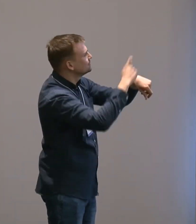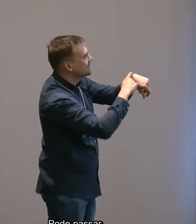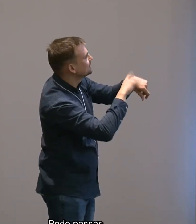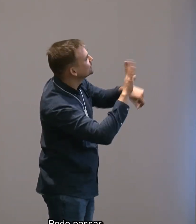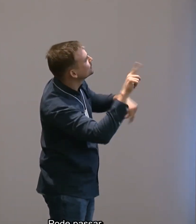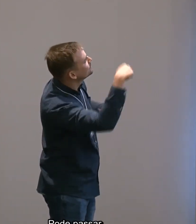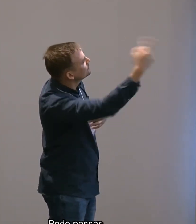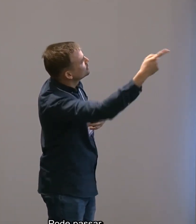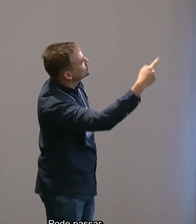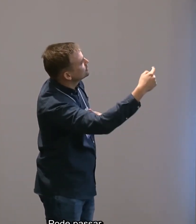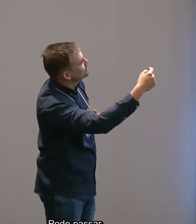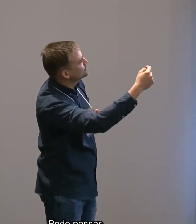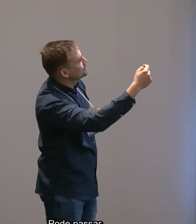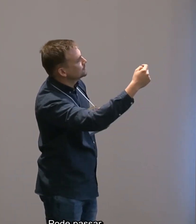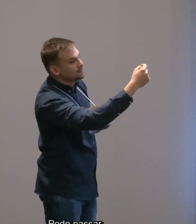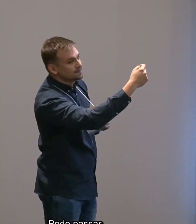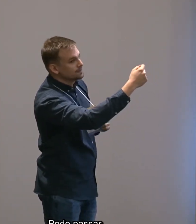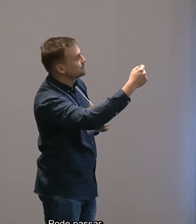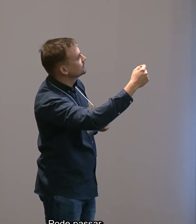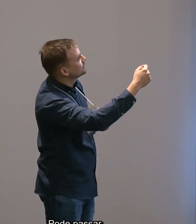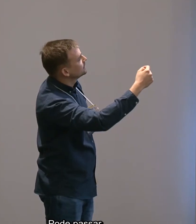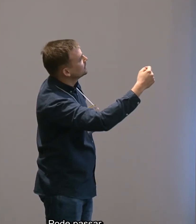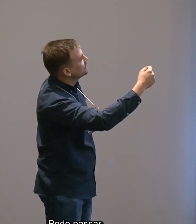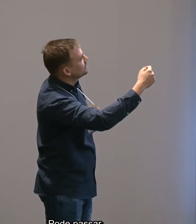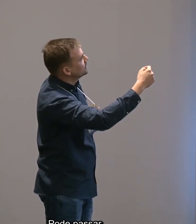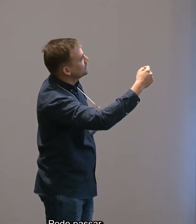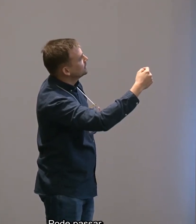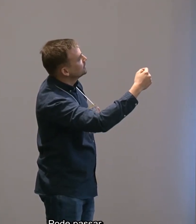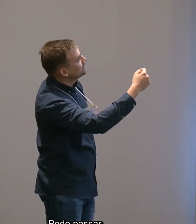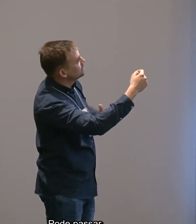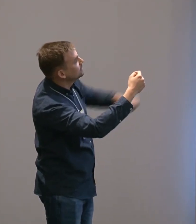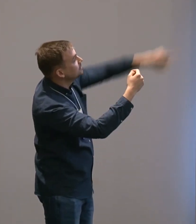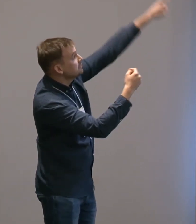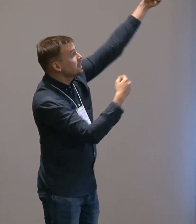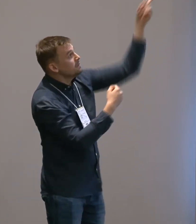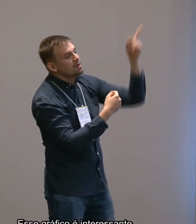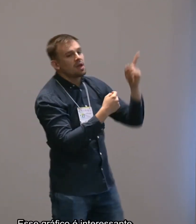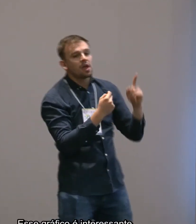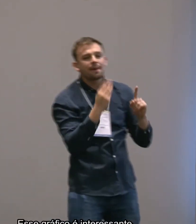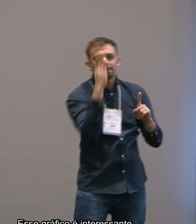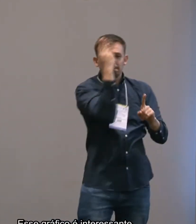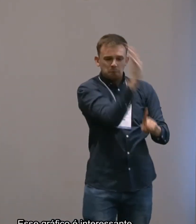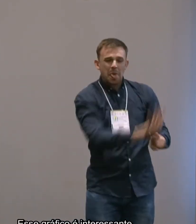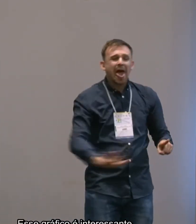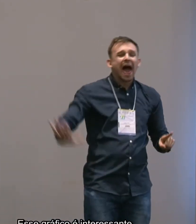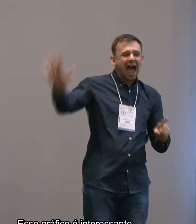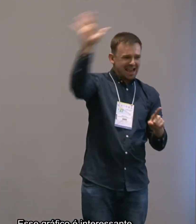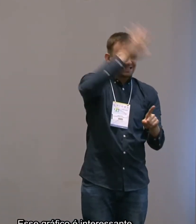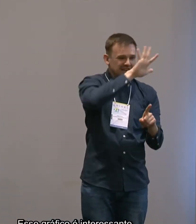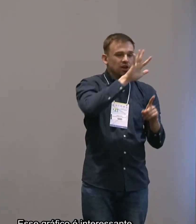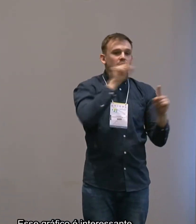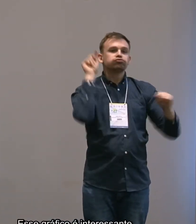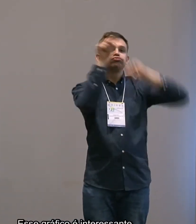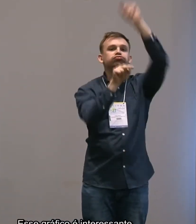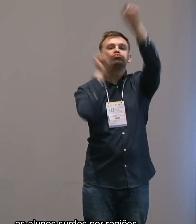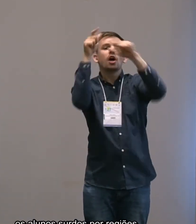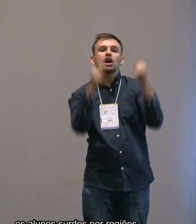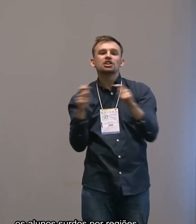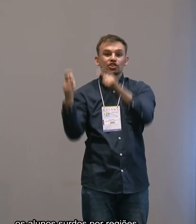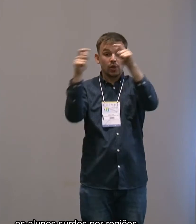pode avançar que não tenho tempo pode avançar mais uma vez esse gráfico é interessante os alunos